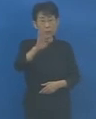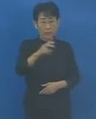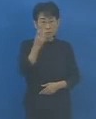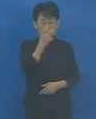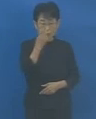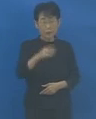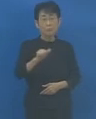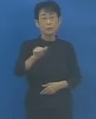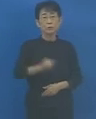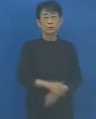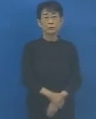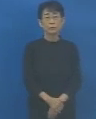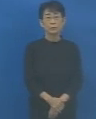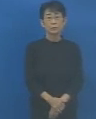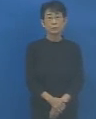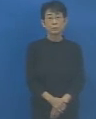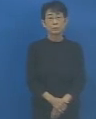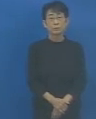思います。